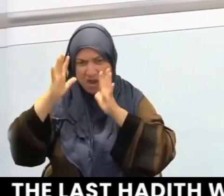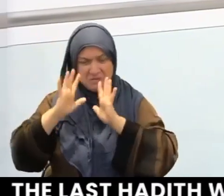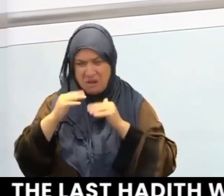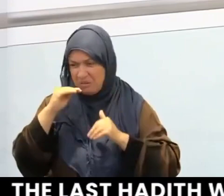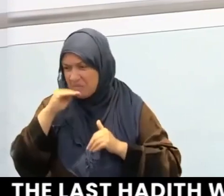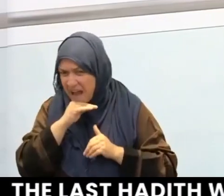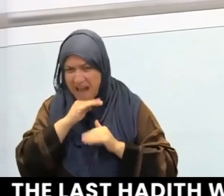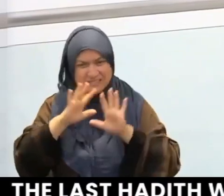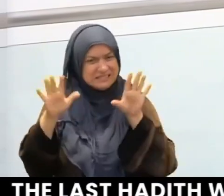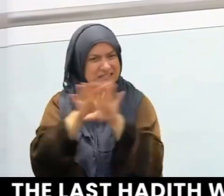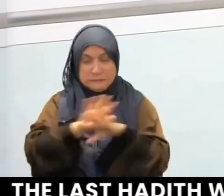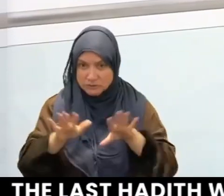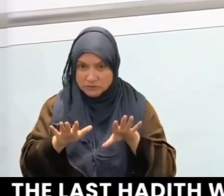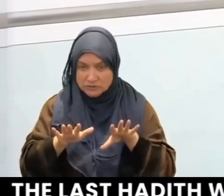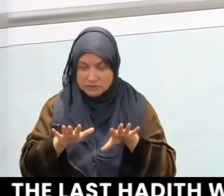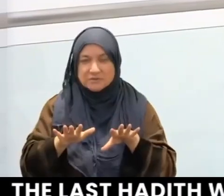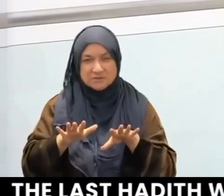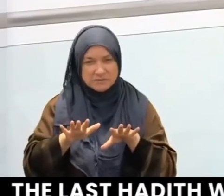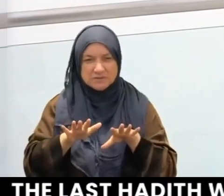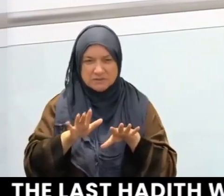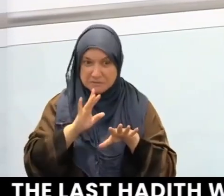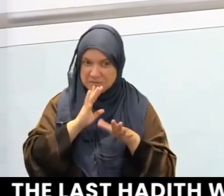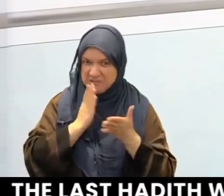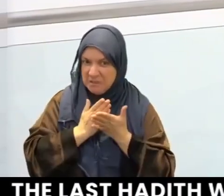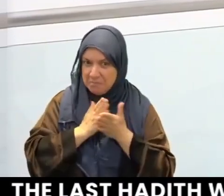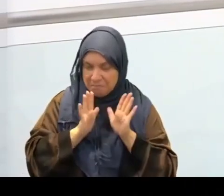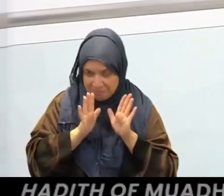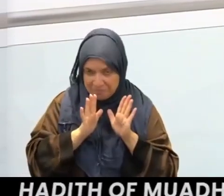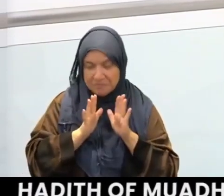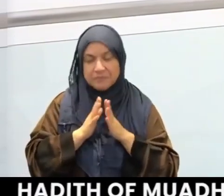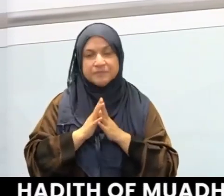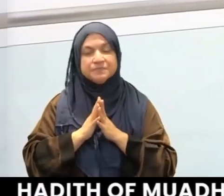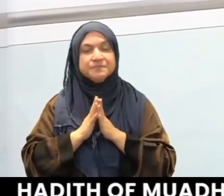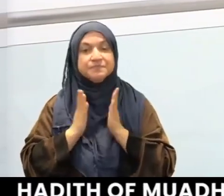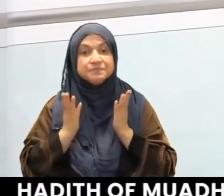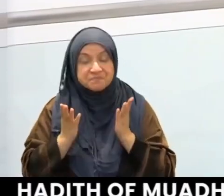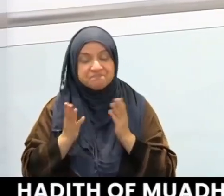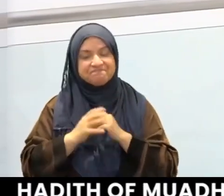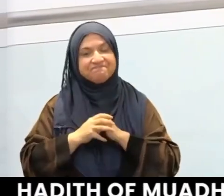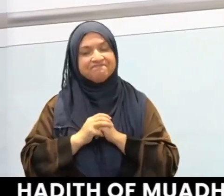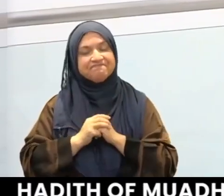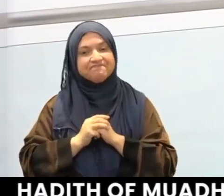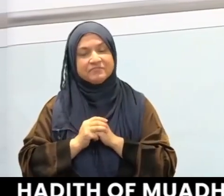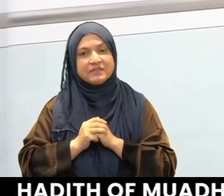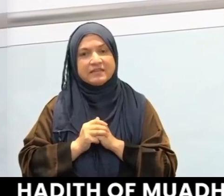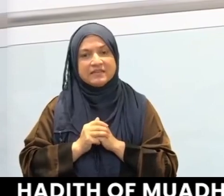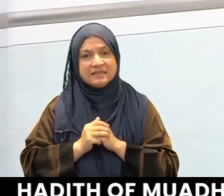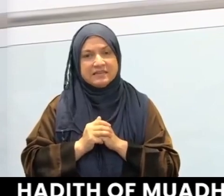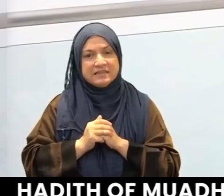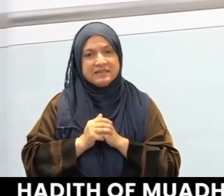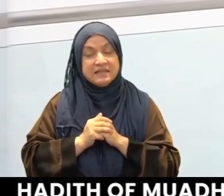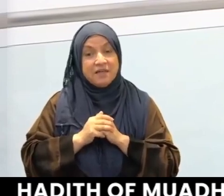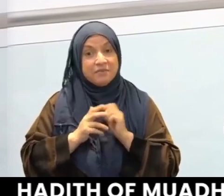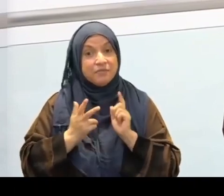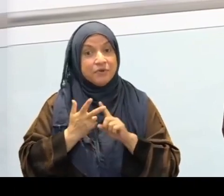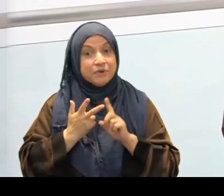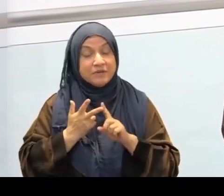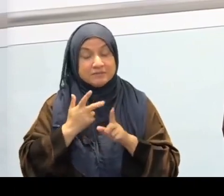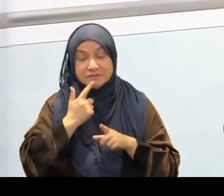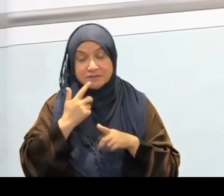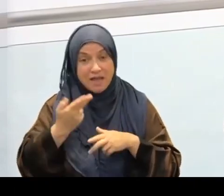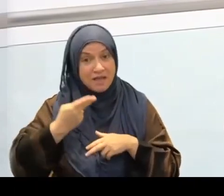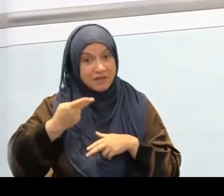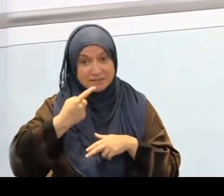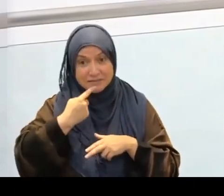the Prophet ﷺ guarantees Jannah, and we'll end with this. Hadith of Mu'adh ibn Jabal radiallahu ta'ala anhu, and it has several variations. Qala